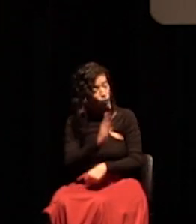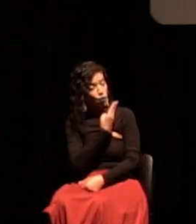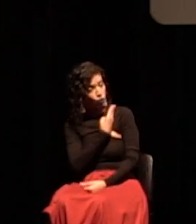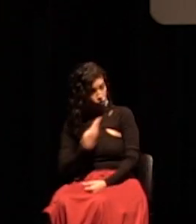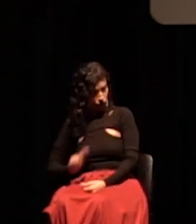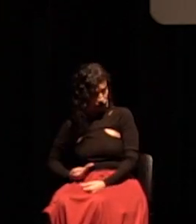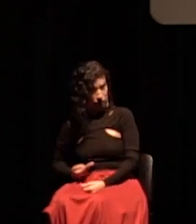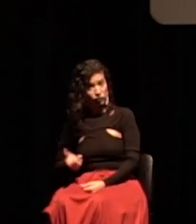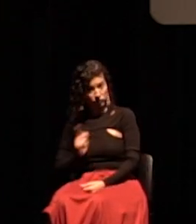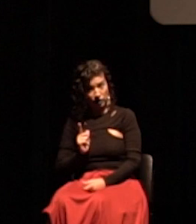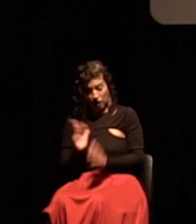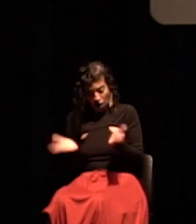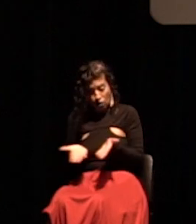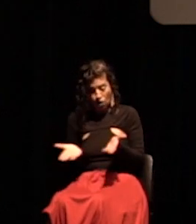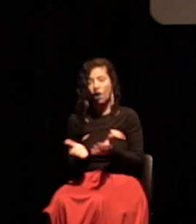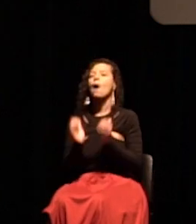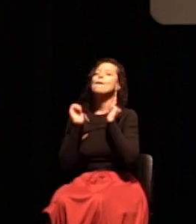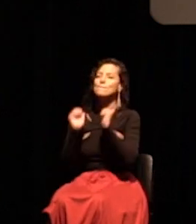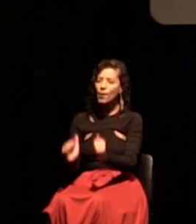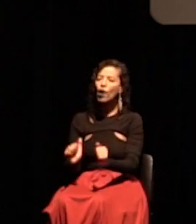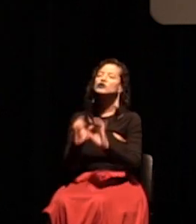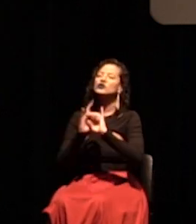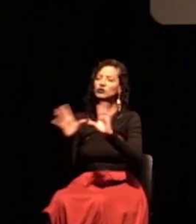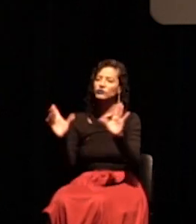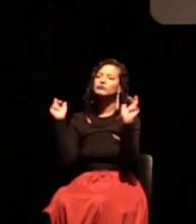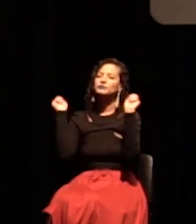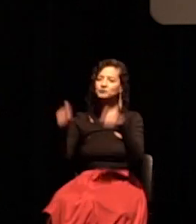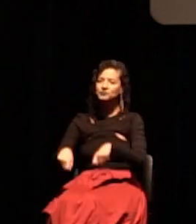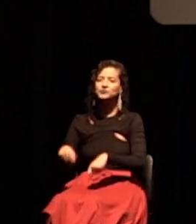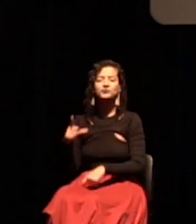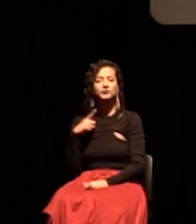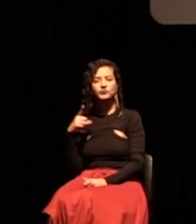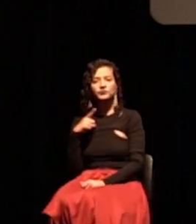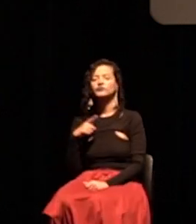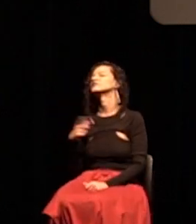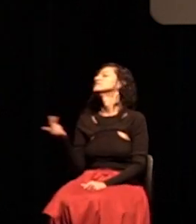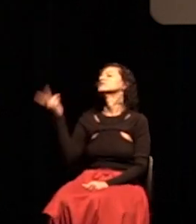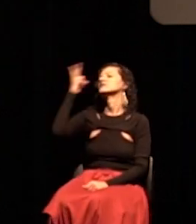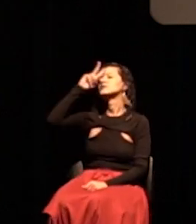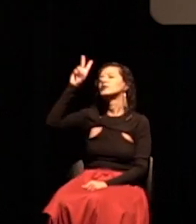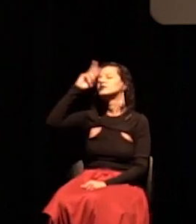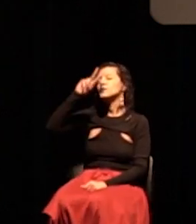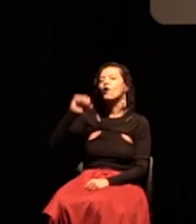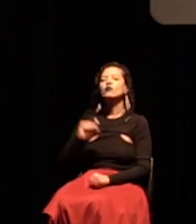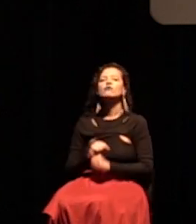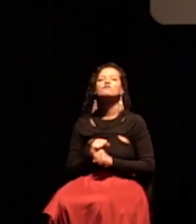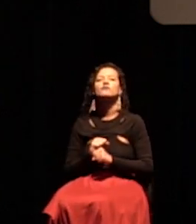podemos garantir que é possível, fazermos uma história onde